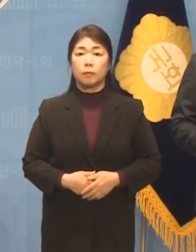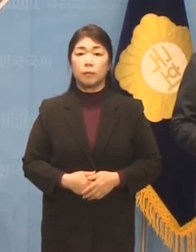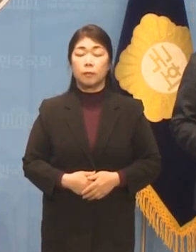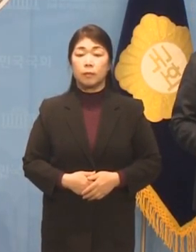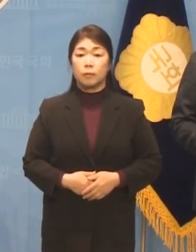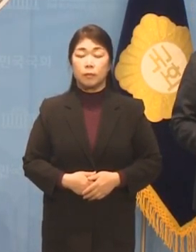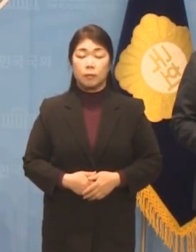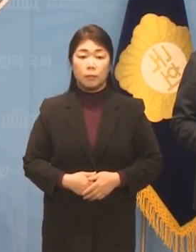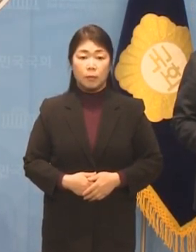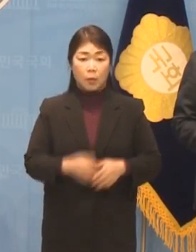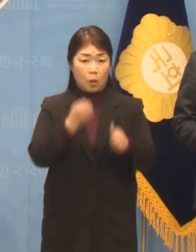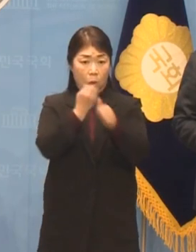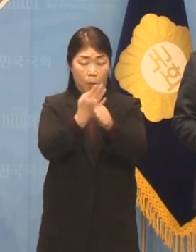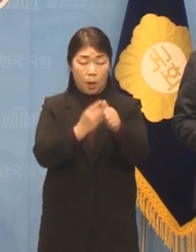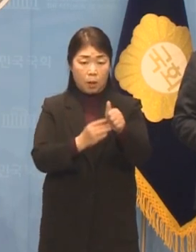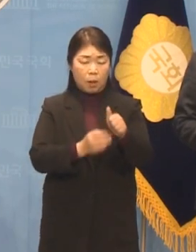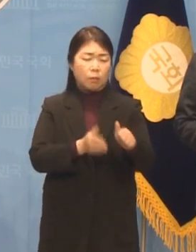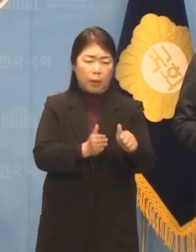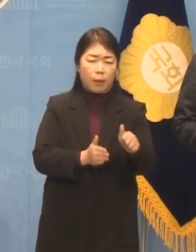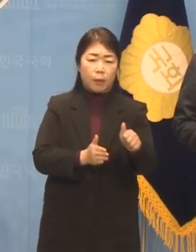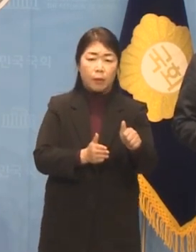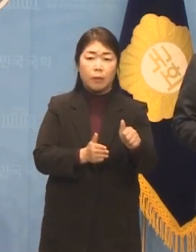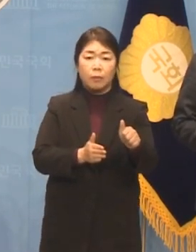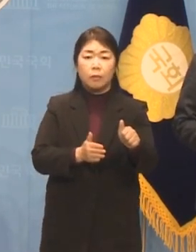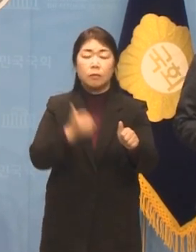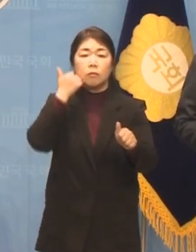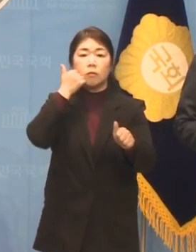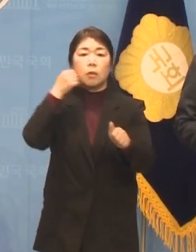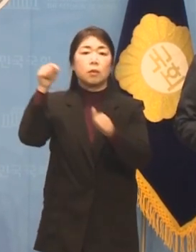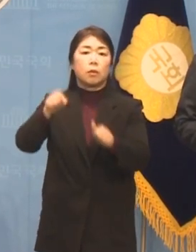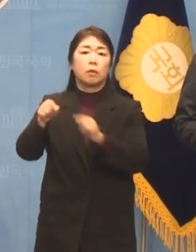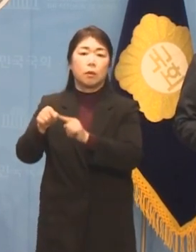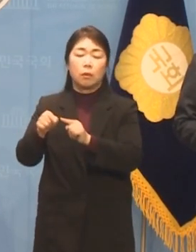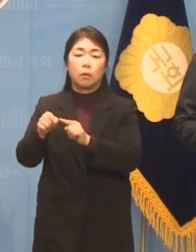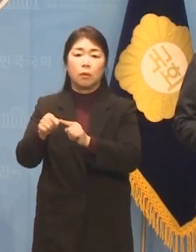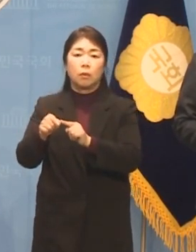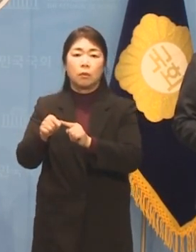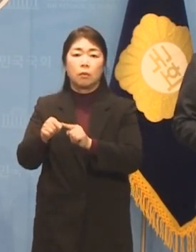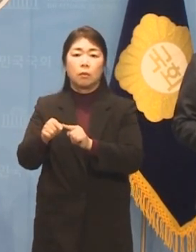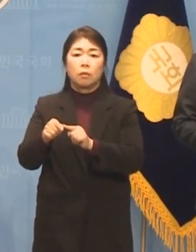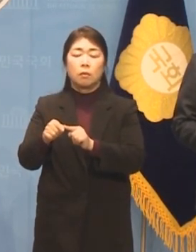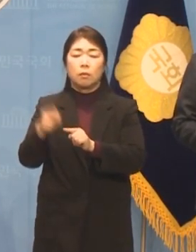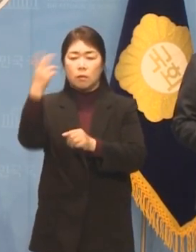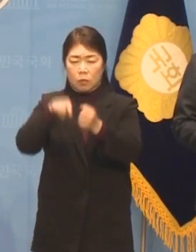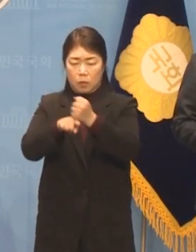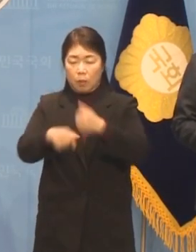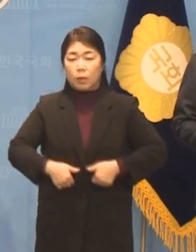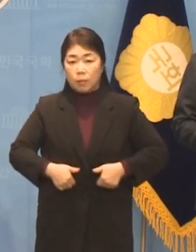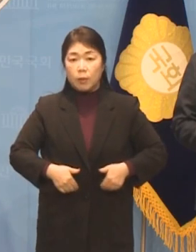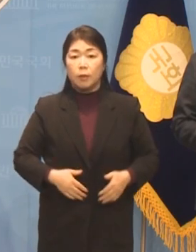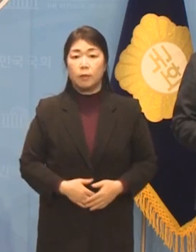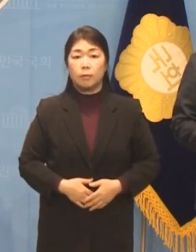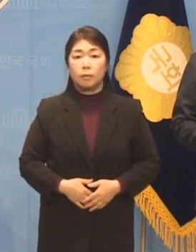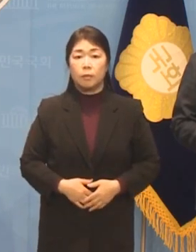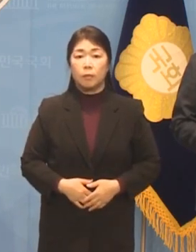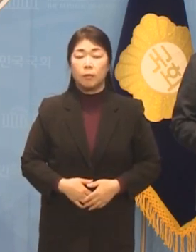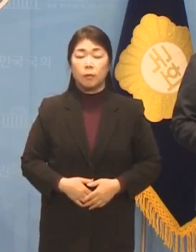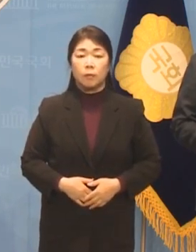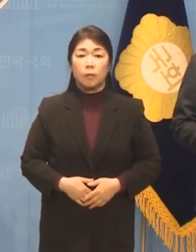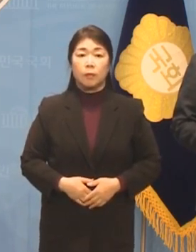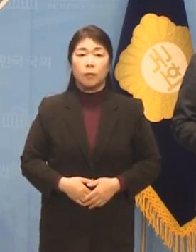고발 사주의 배후와 몸통을 밝혀야 한다. 이제 고발 사주의 배후와 몸통을 밝혀야 할